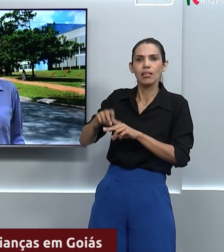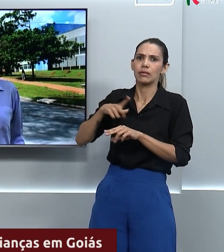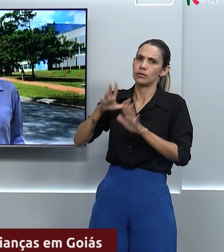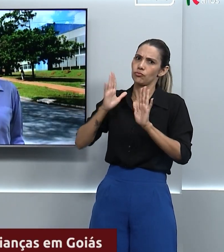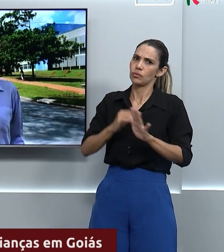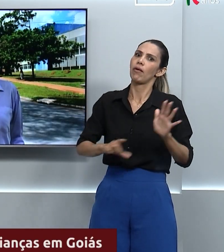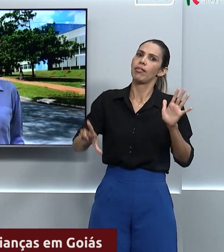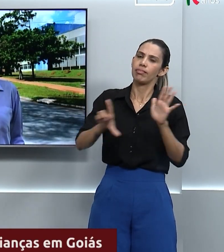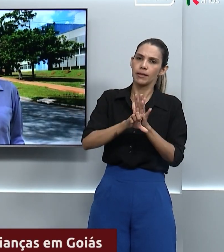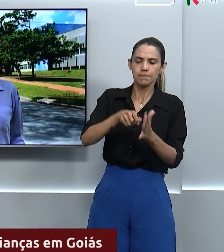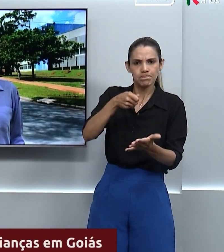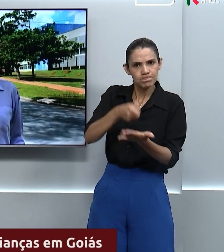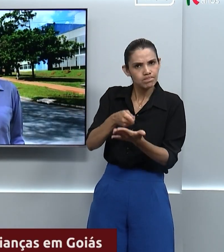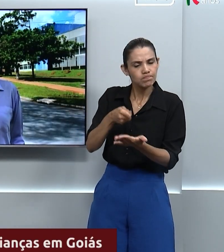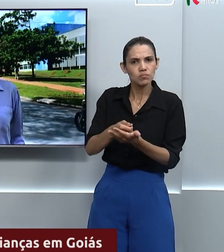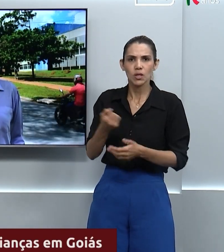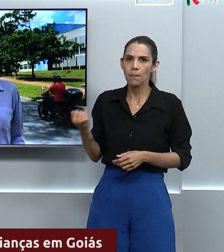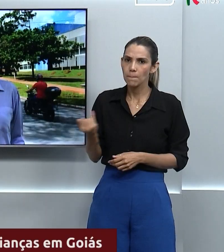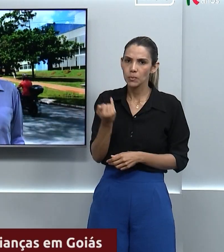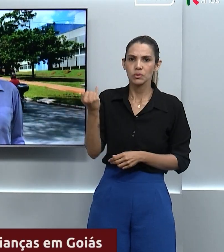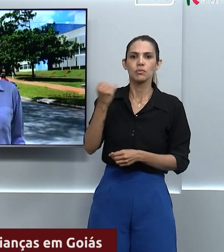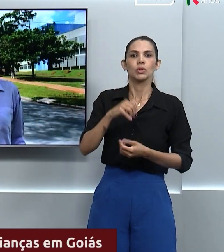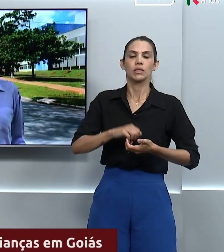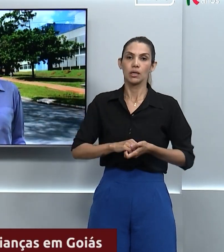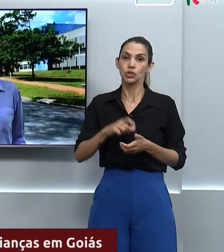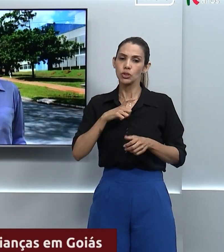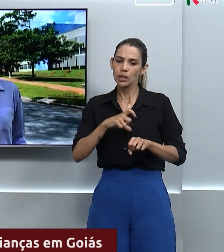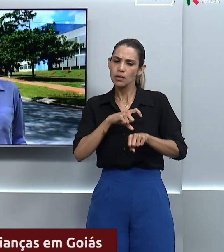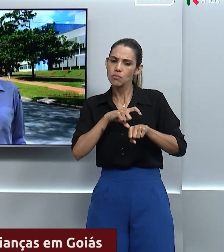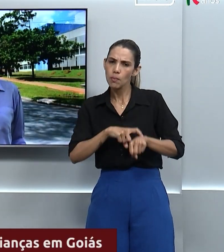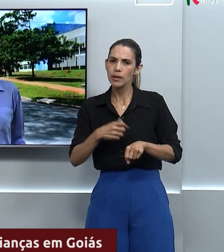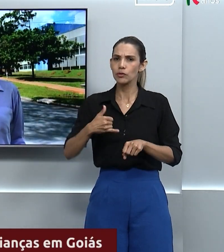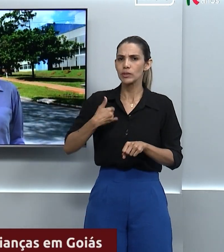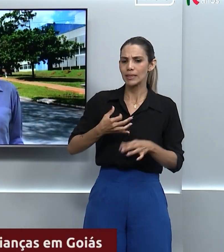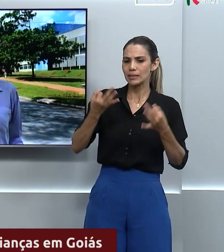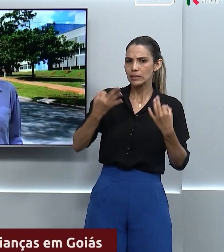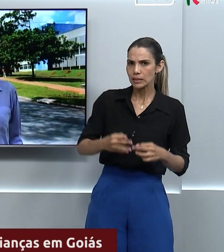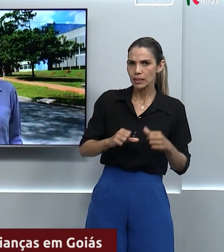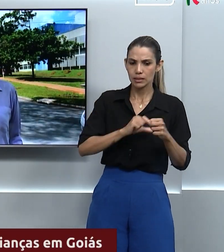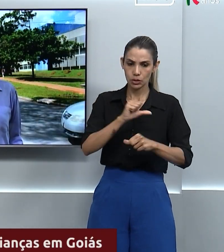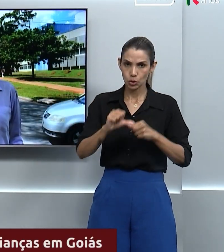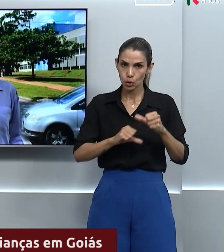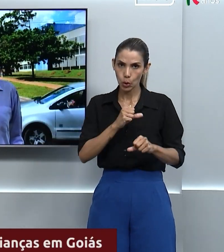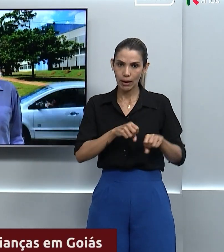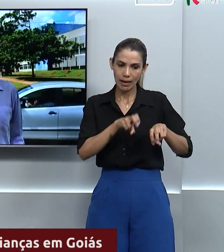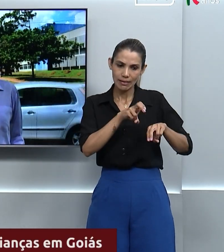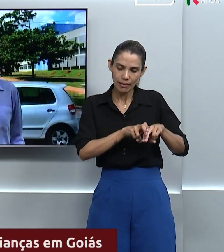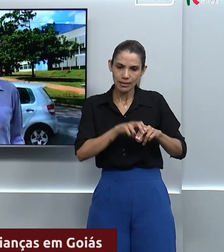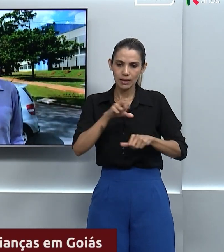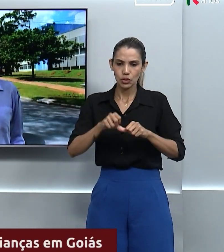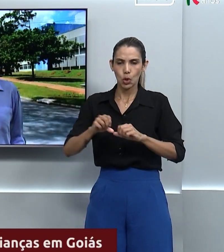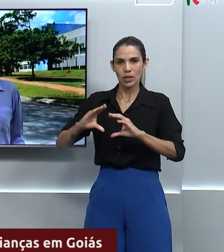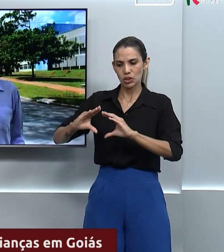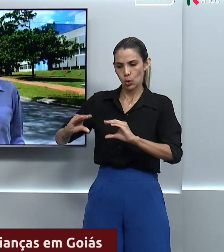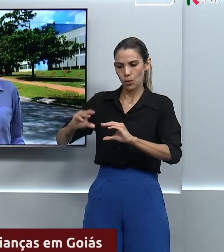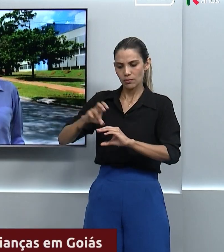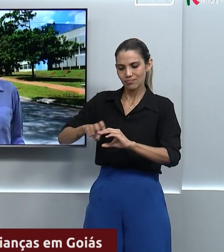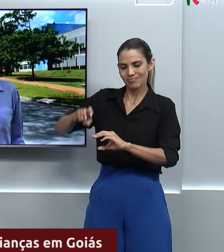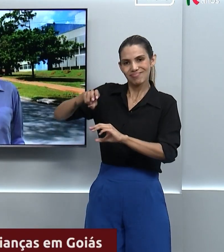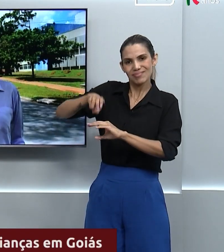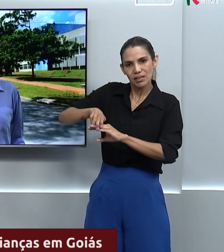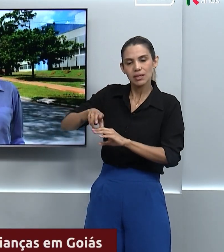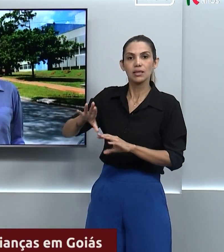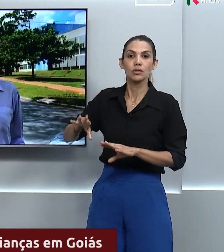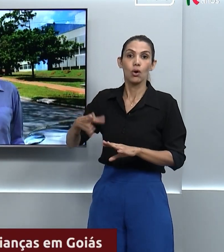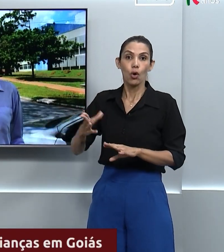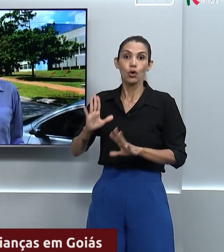anos, da importância de saber o momento certo, né, de mudar de uma cadeirinha para um assento de elevação, enfim, né, ou de uma criança já